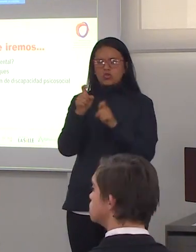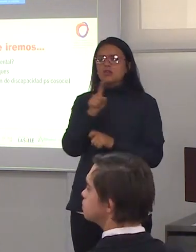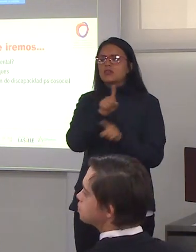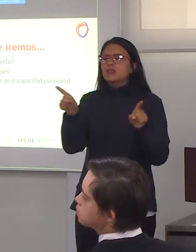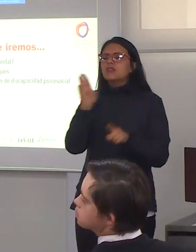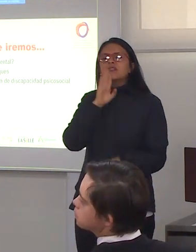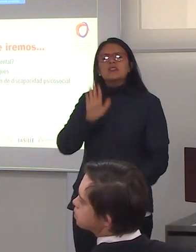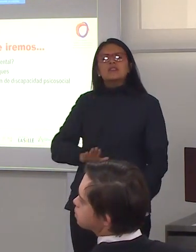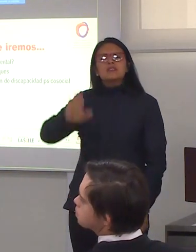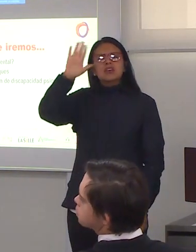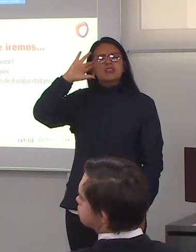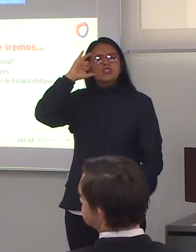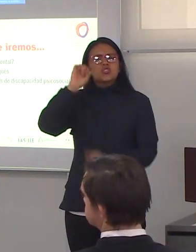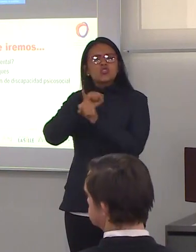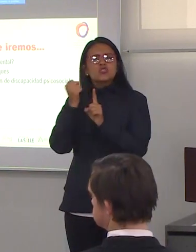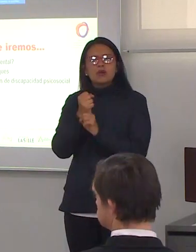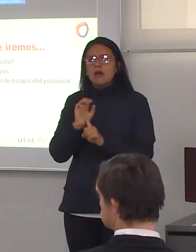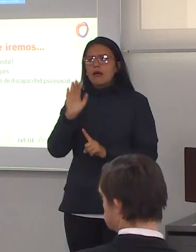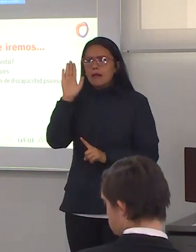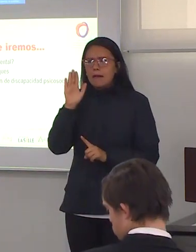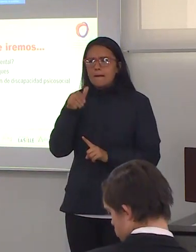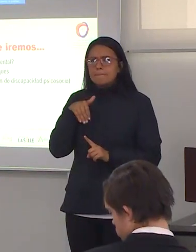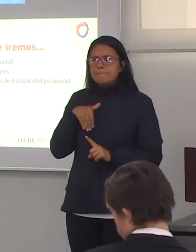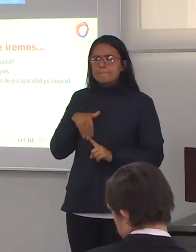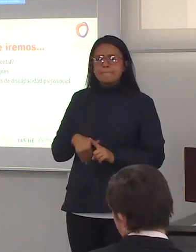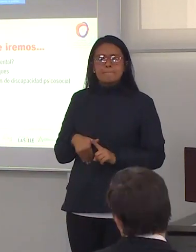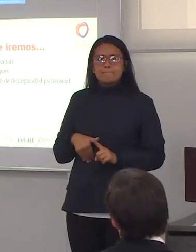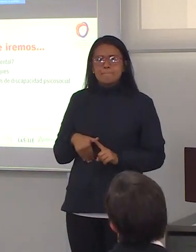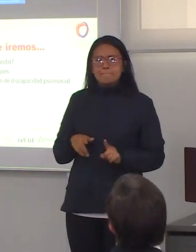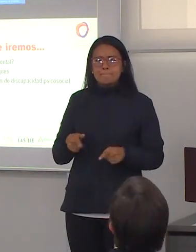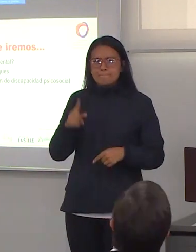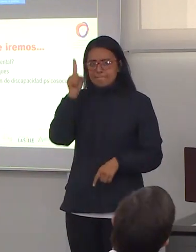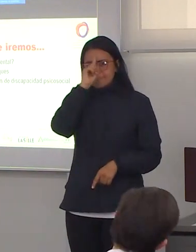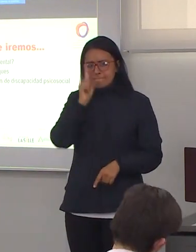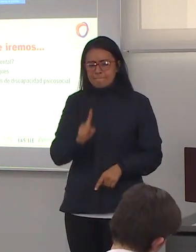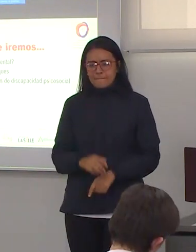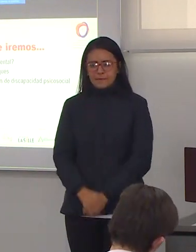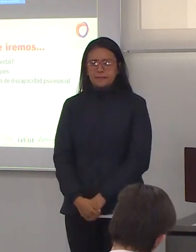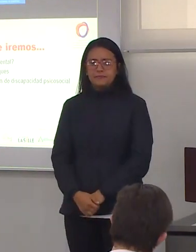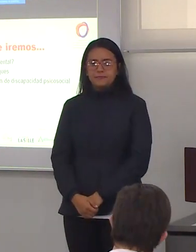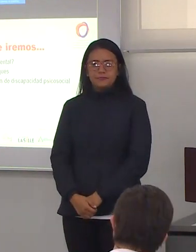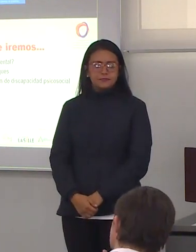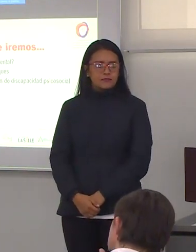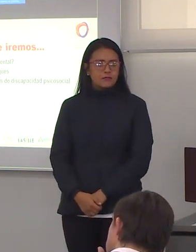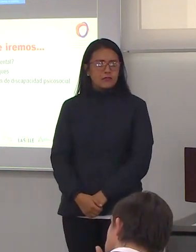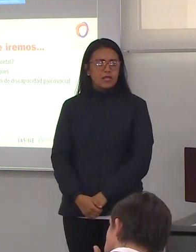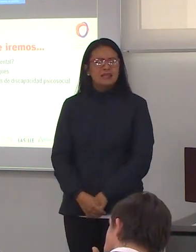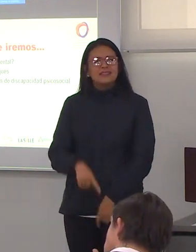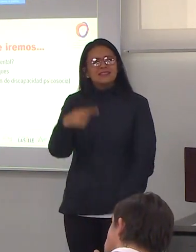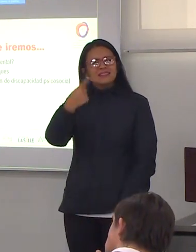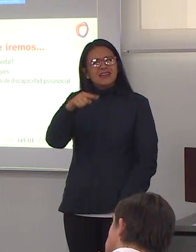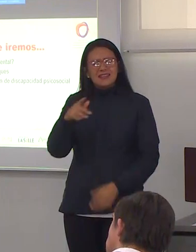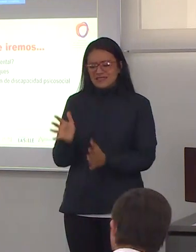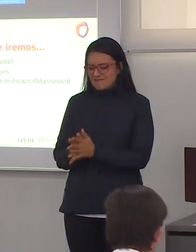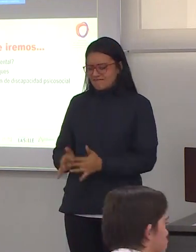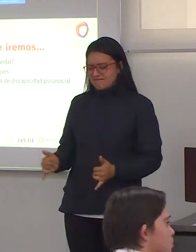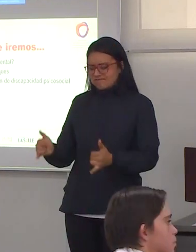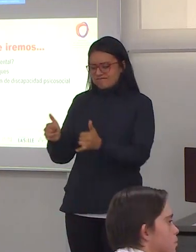la mano ¿quién dice discapacidad psicosocial? todavía estamos muy cortos frente a eso y que es realidad